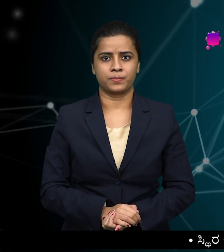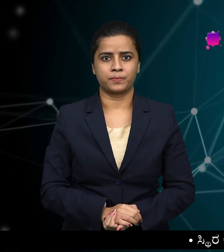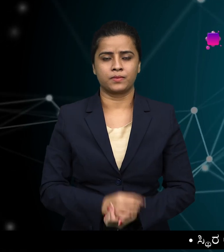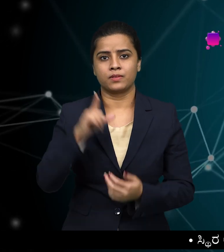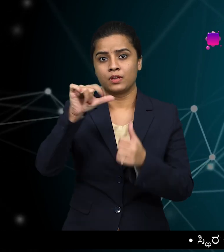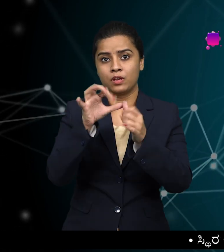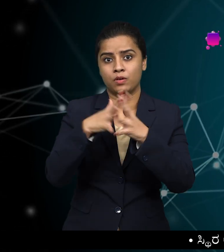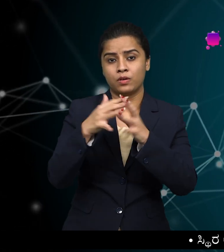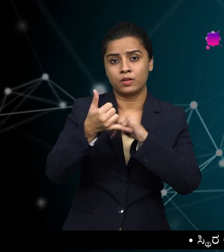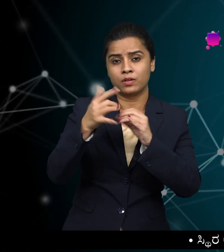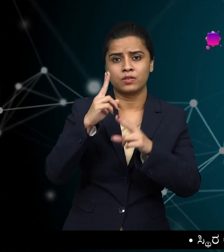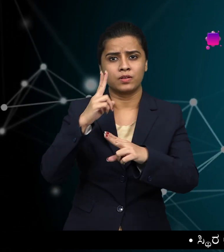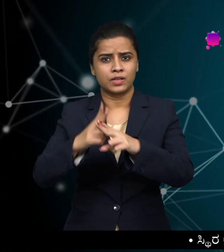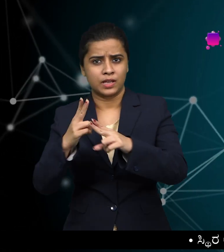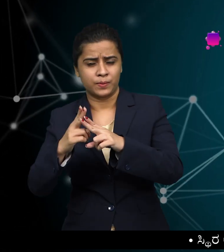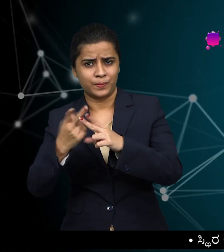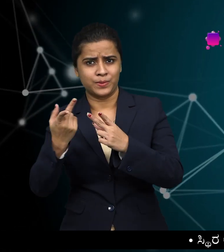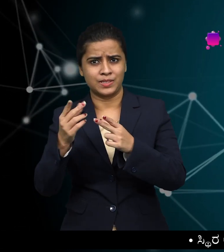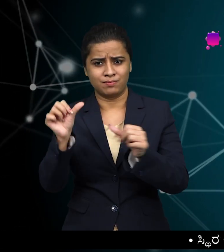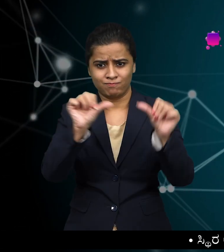ಸ್ಥಿರ ಅನುಪಾತದ ನಿಯಮ.